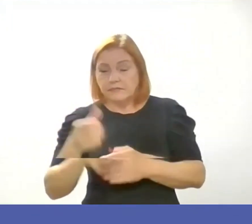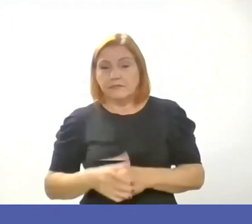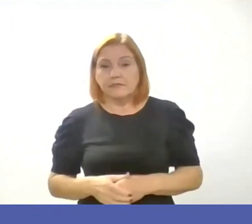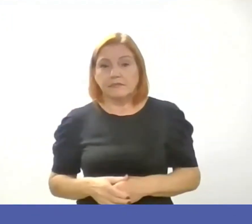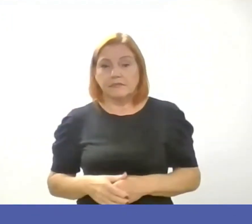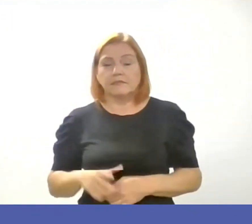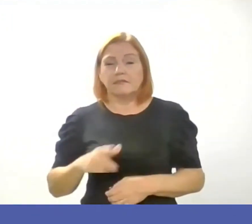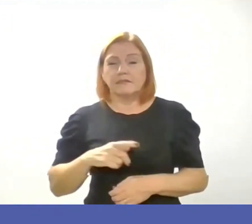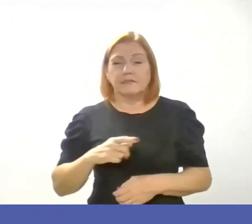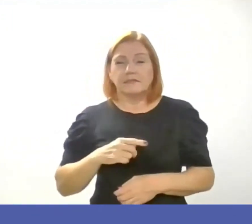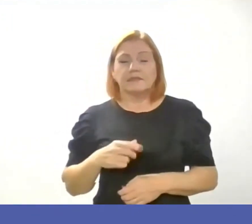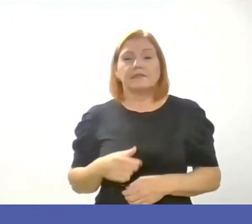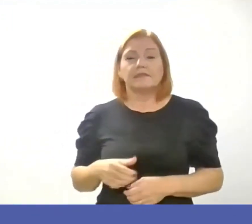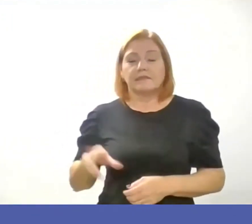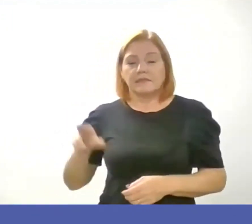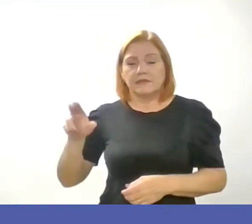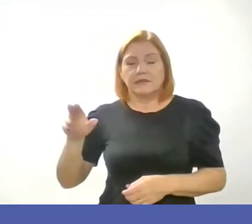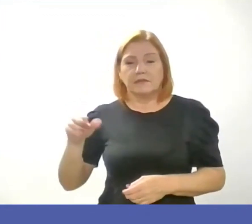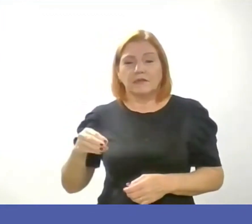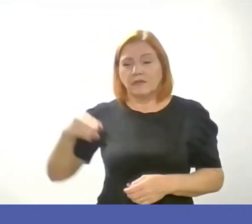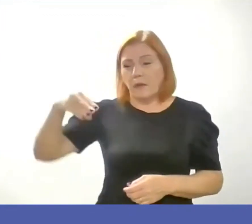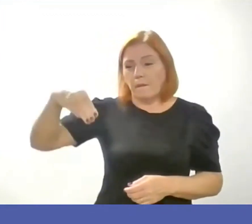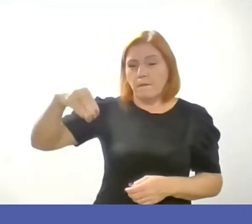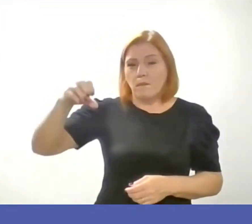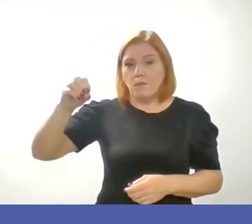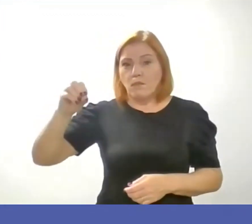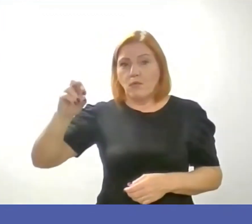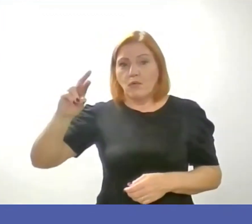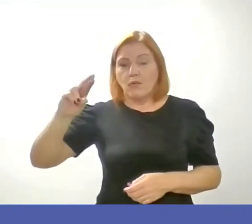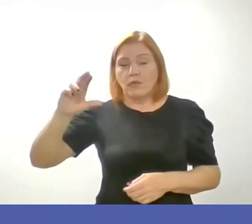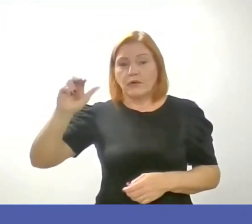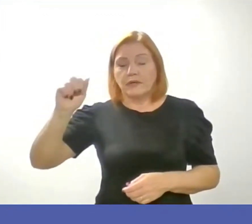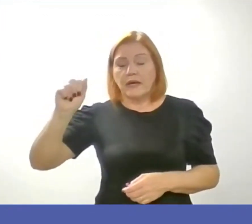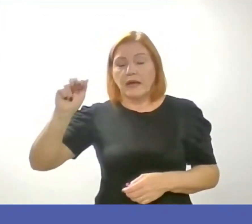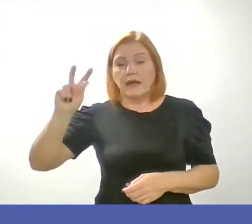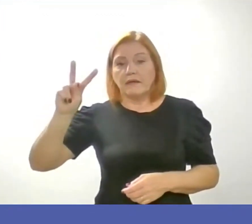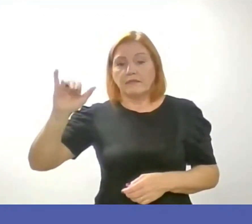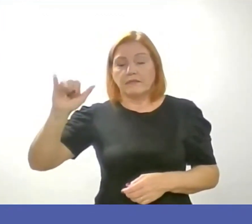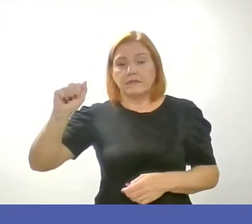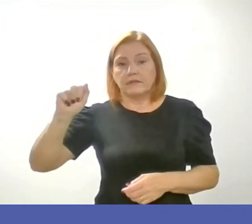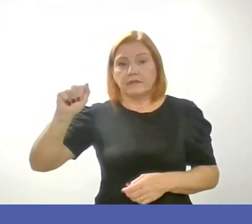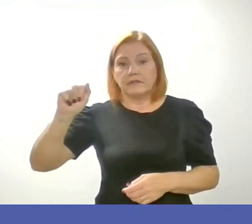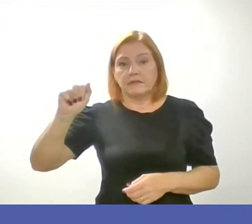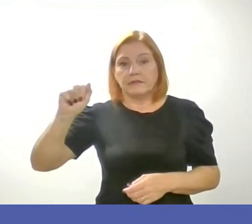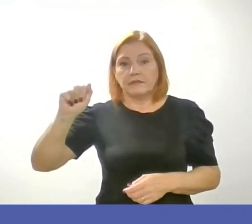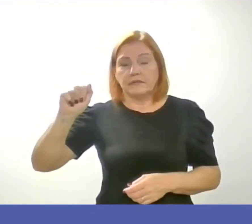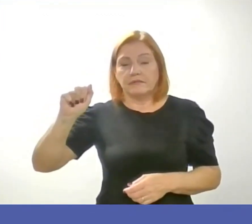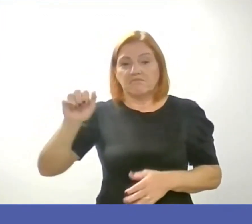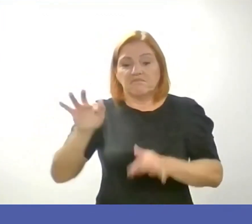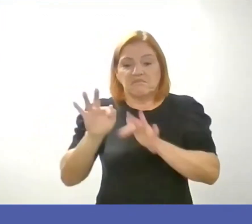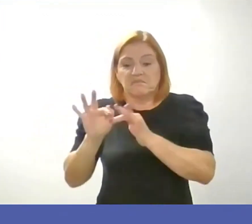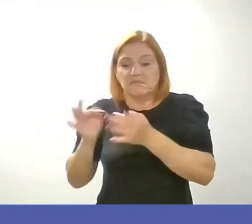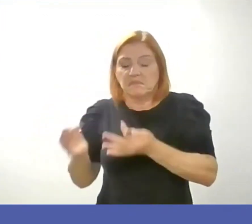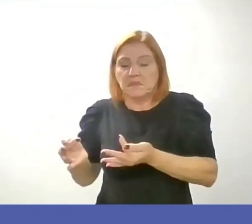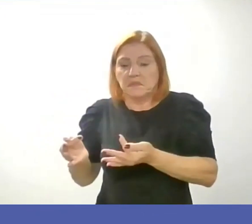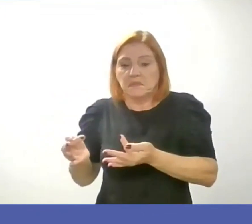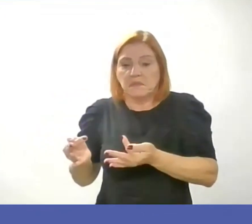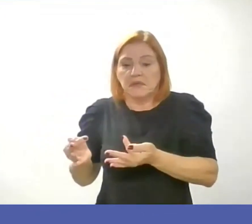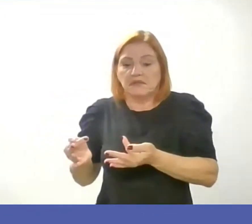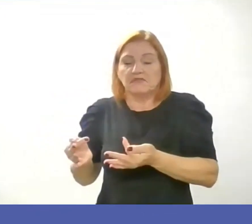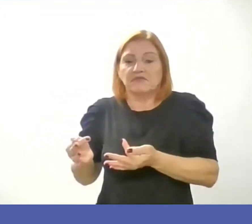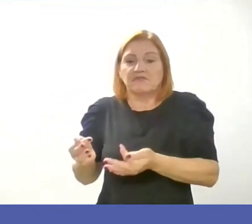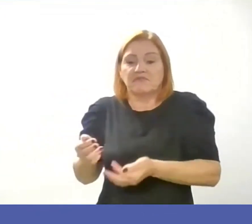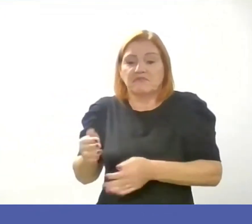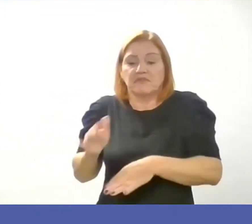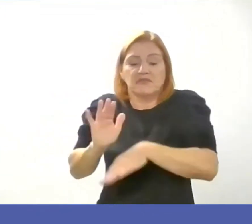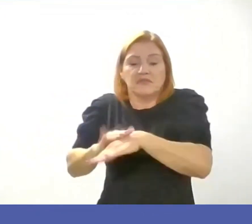fraternal, começaram a chamar-se entre eles simplesmente de irmãos em Cristo. Não